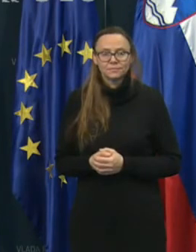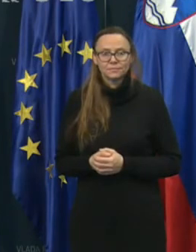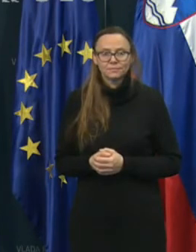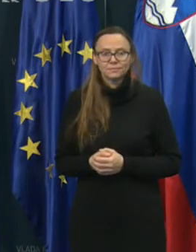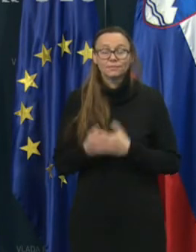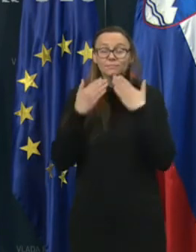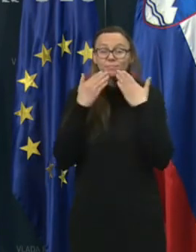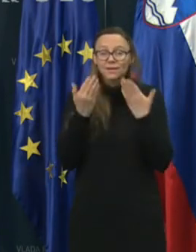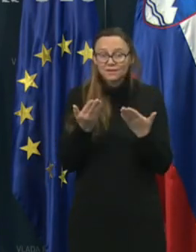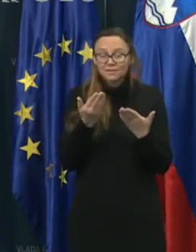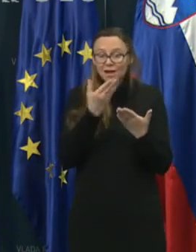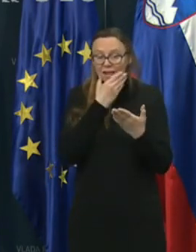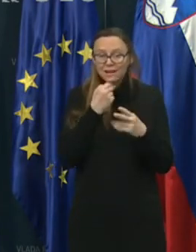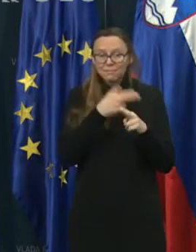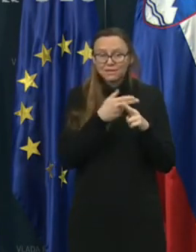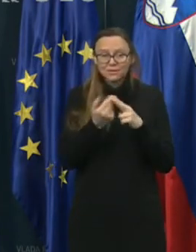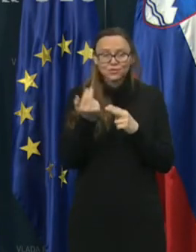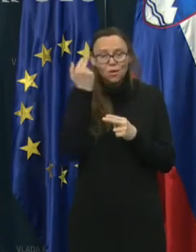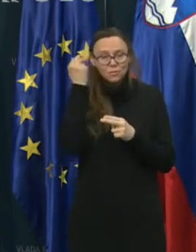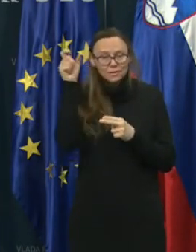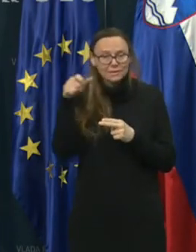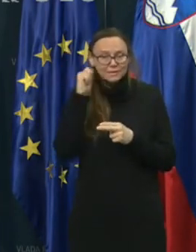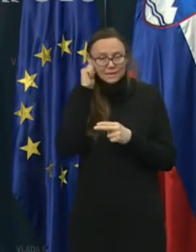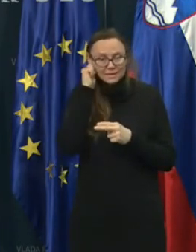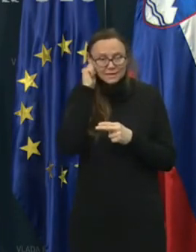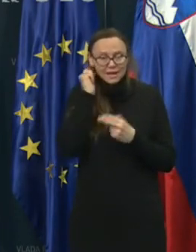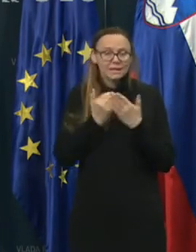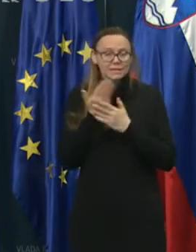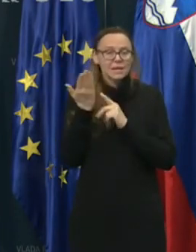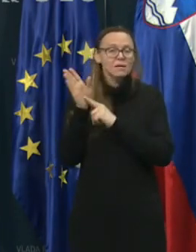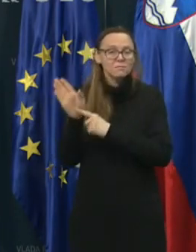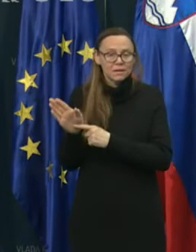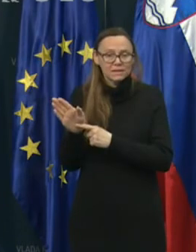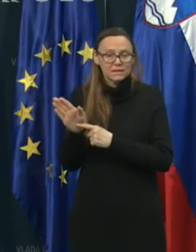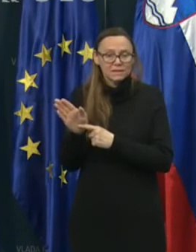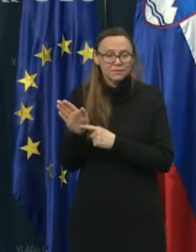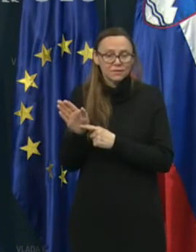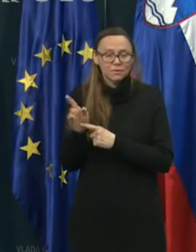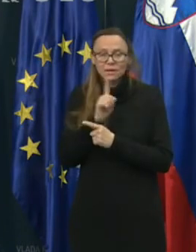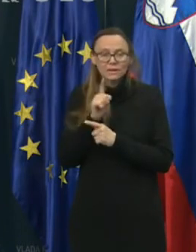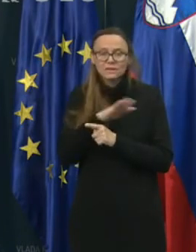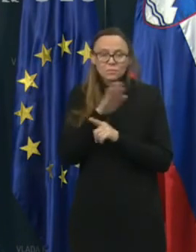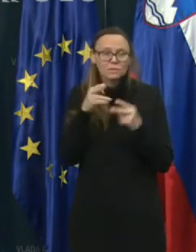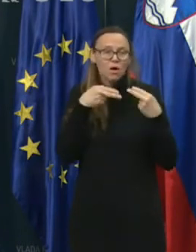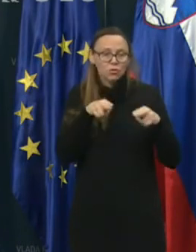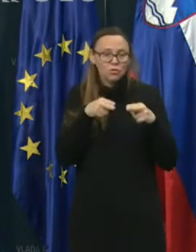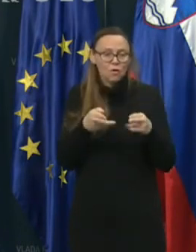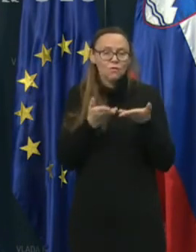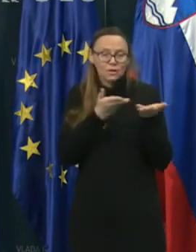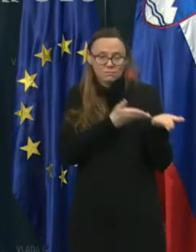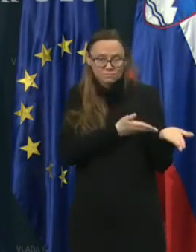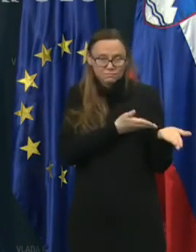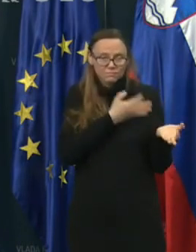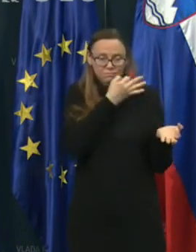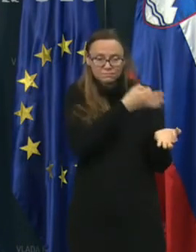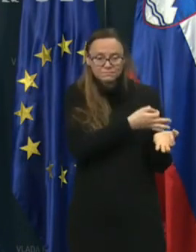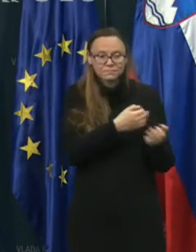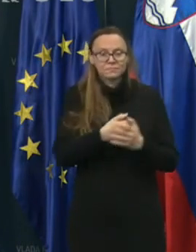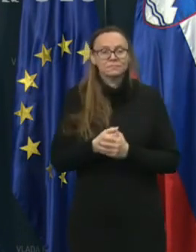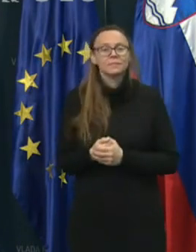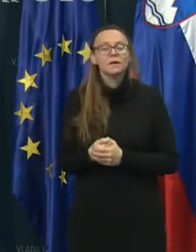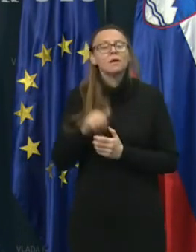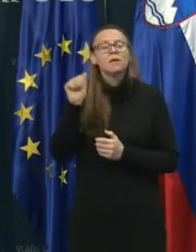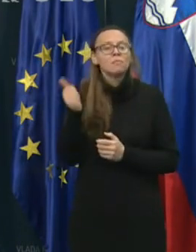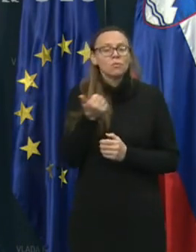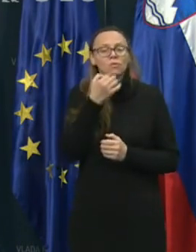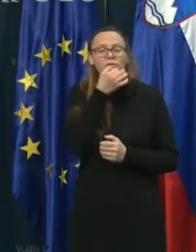Hvala lepa državni sekretarki za njeno predstavitev in vse kvalitetne odgovore. Prosim. Ponovila bom vprašanje, ki